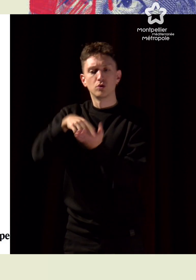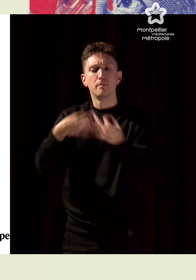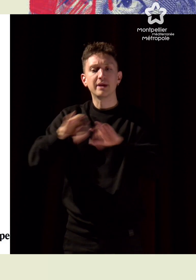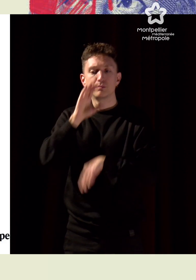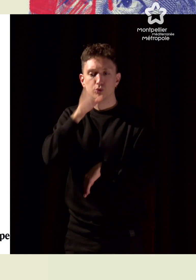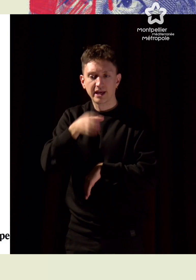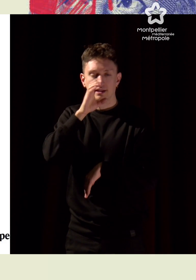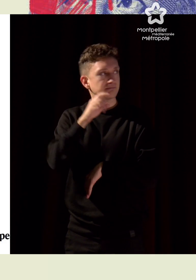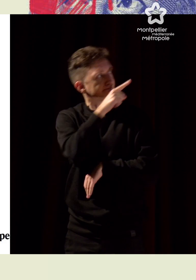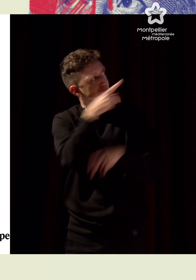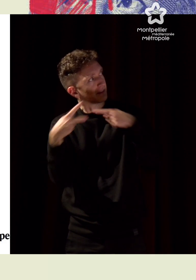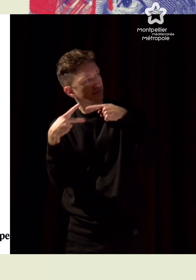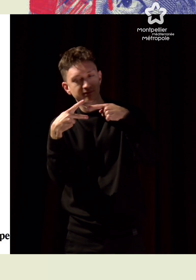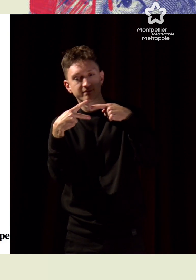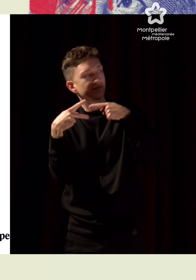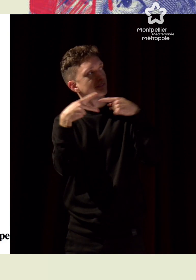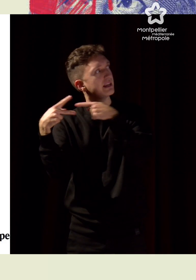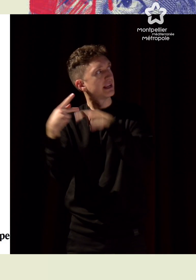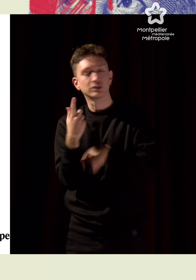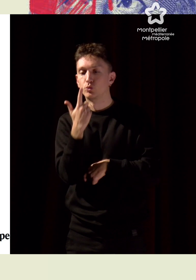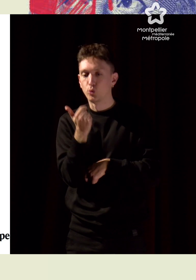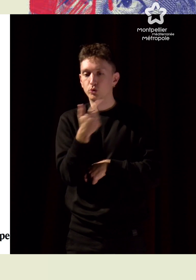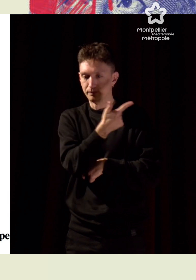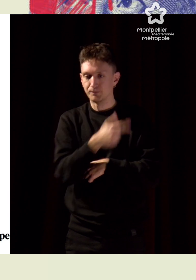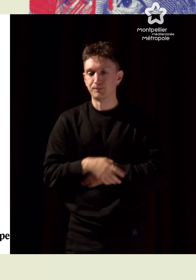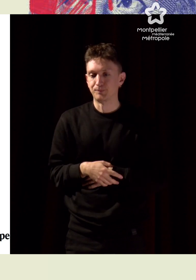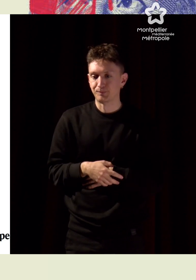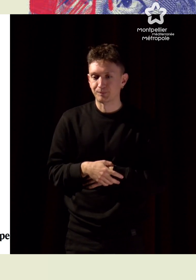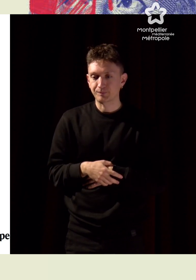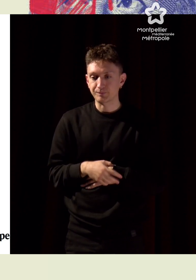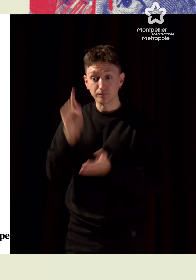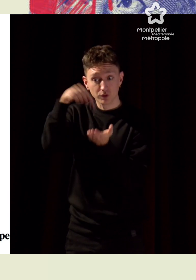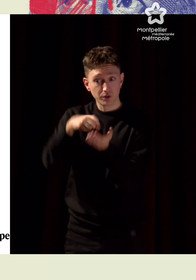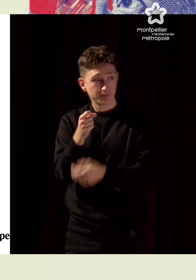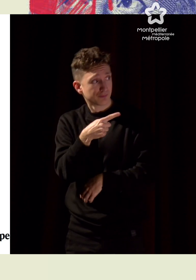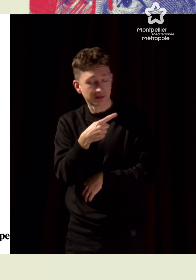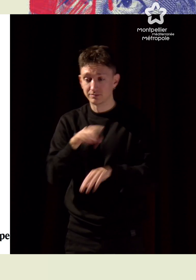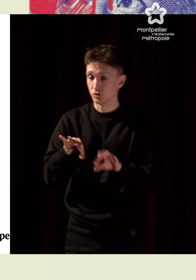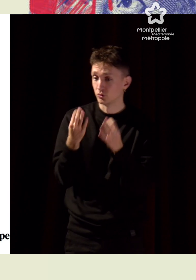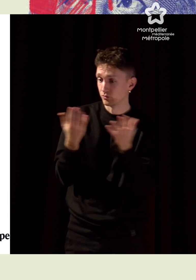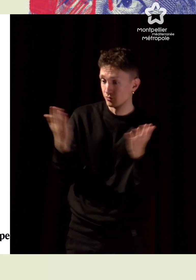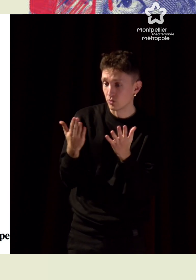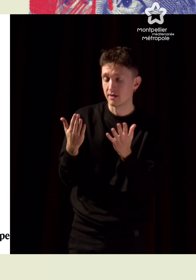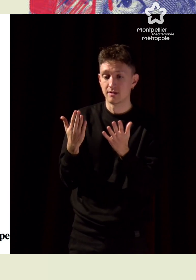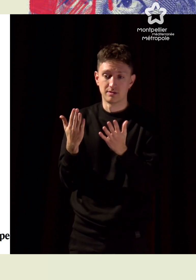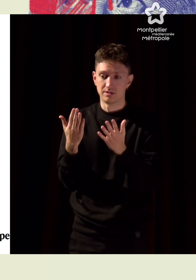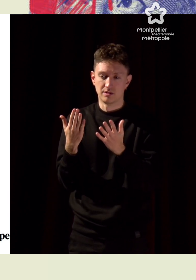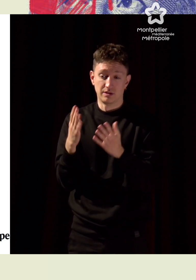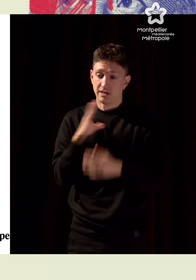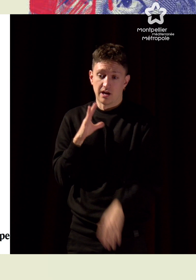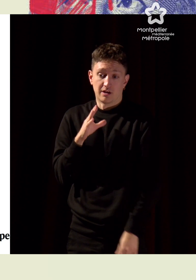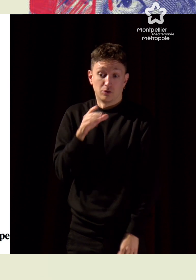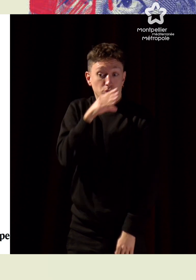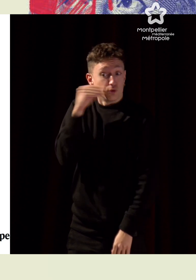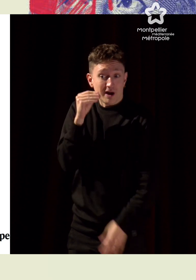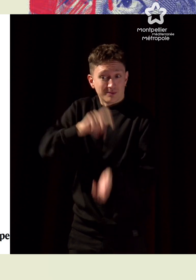Je vous ai mis une flèche rouge, ça vous montre où est Bachokiro. On a trouvé dans ce site-là un des plus anciens européens qui date